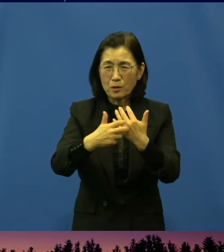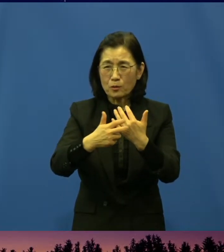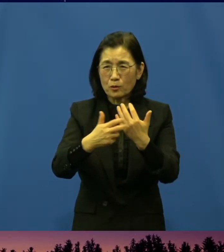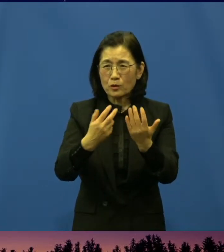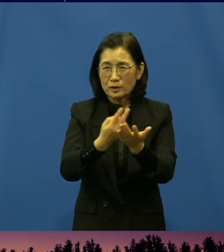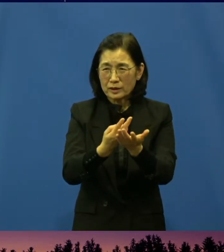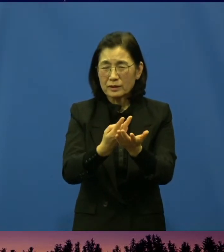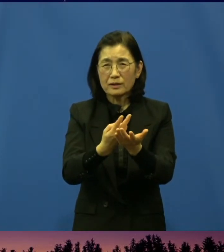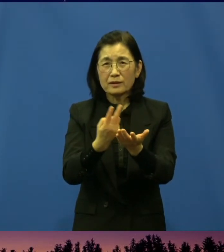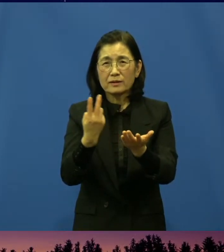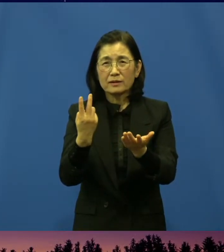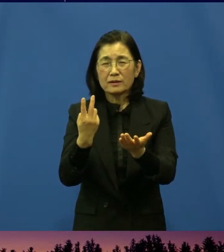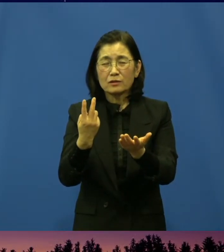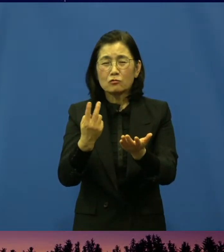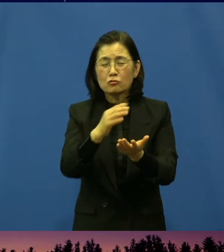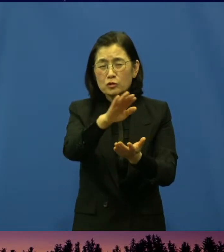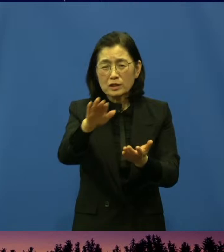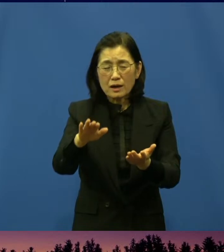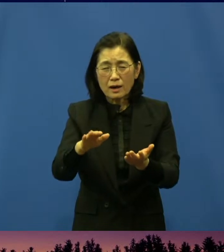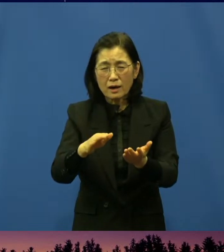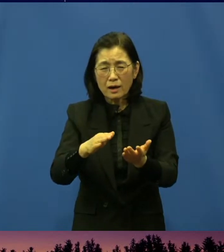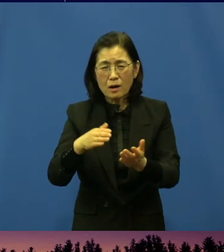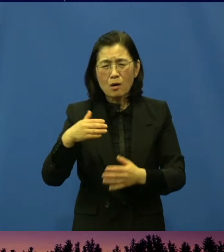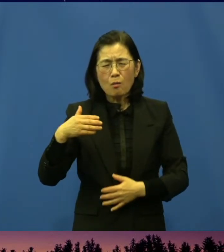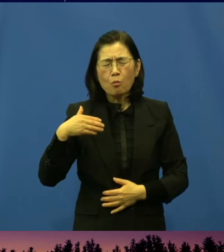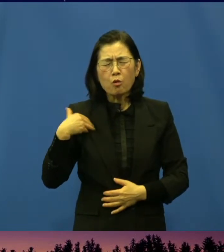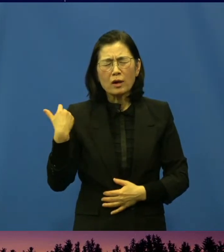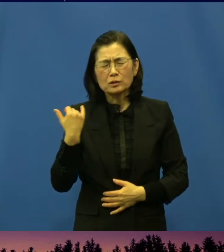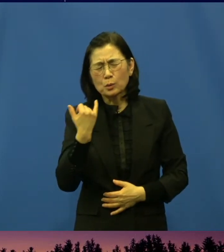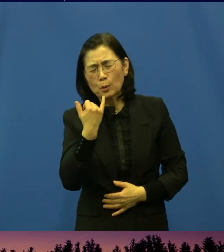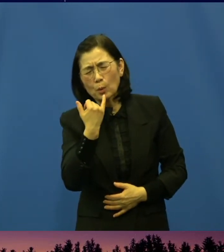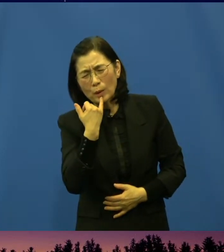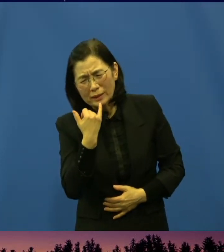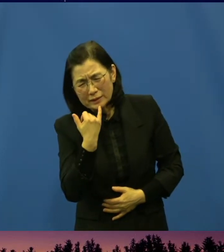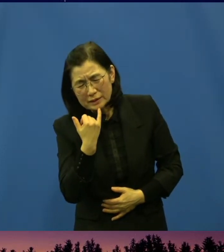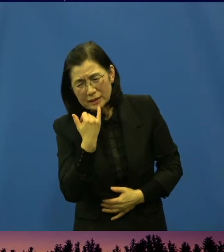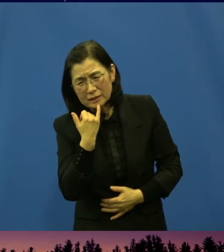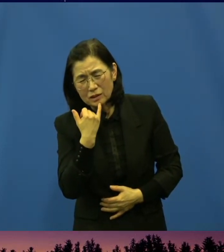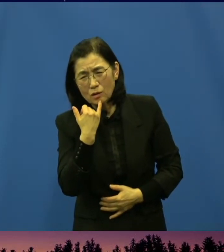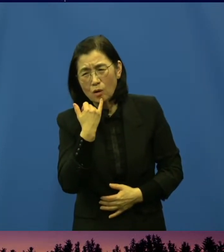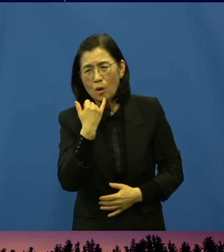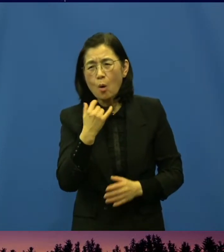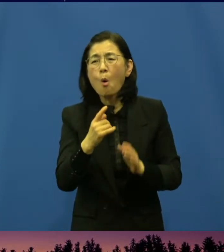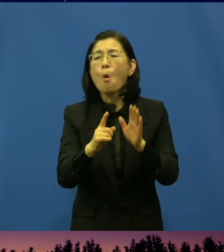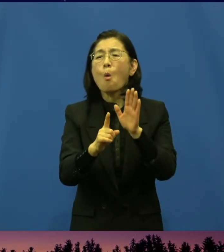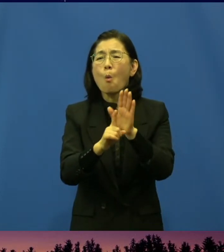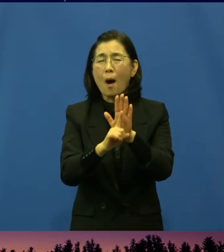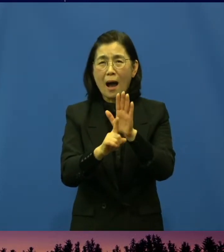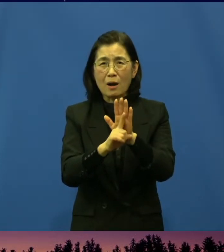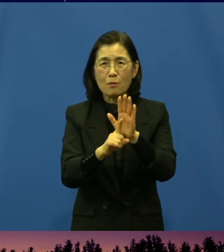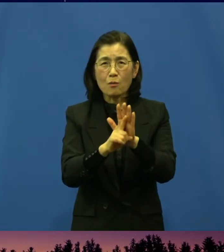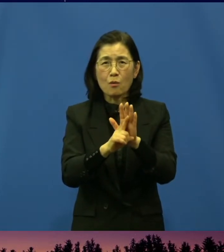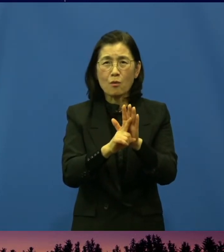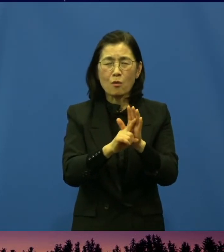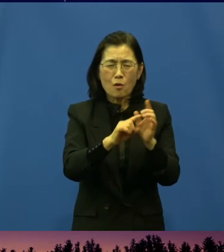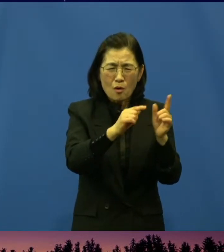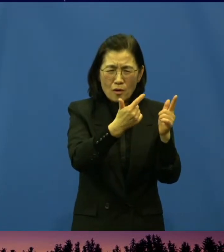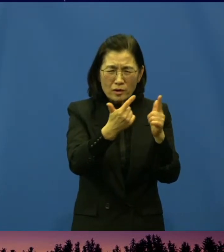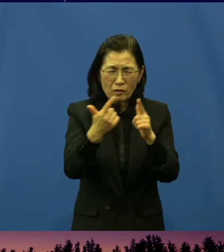꼭 알지 않아도 될 것까지 다 보게 하고, 광고, 막 각종